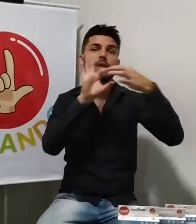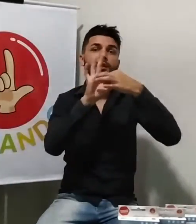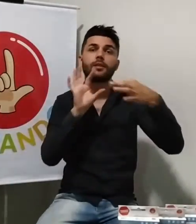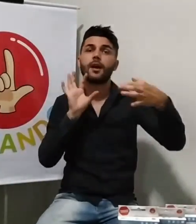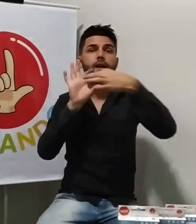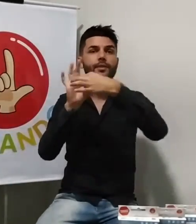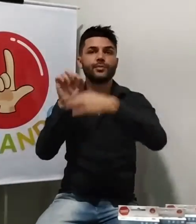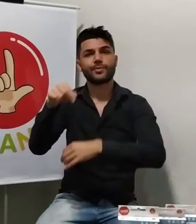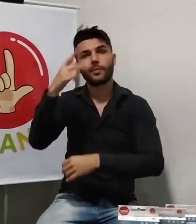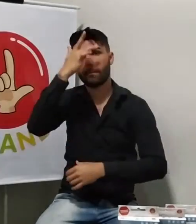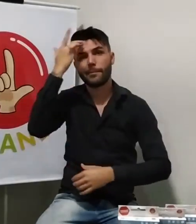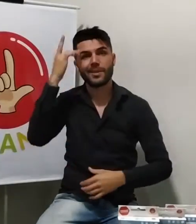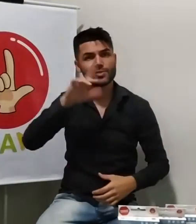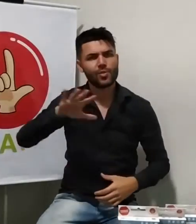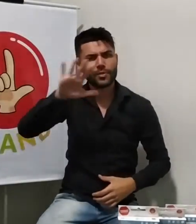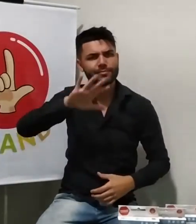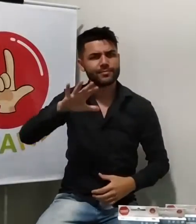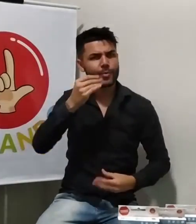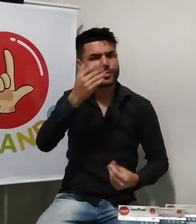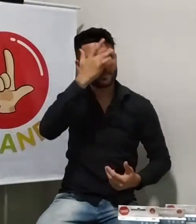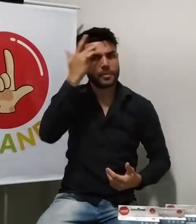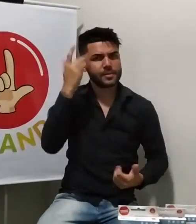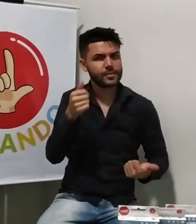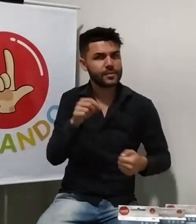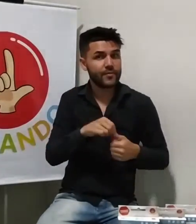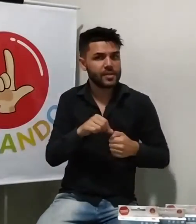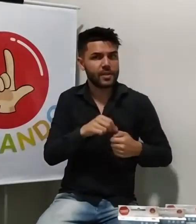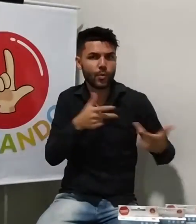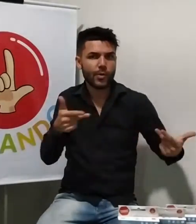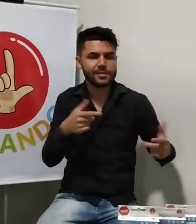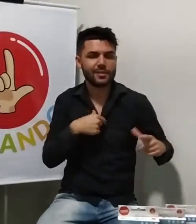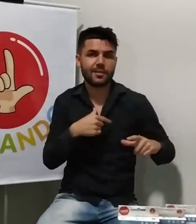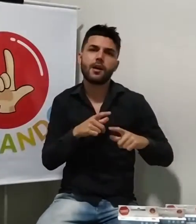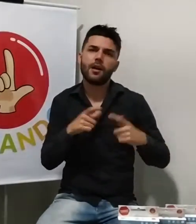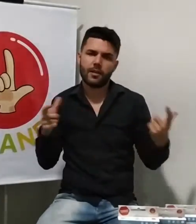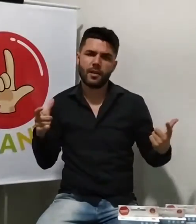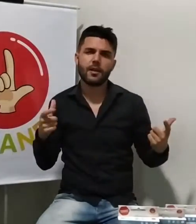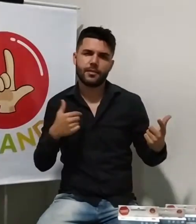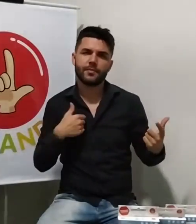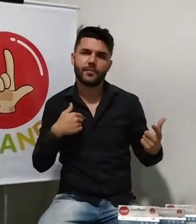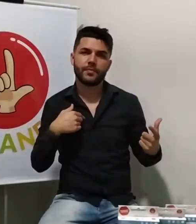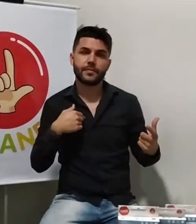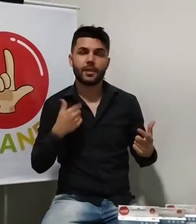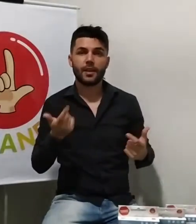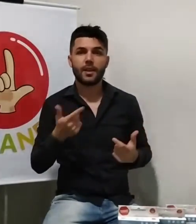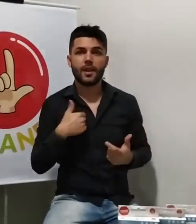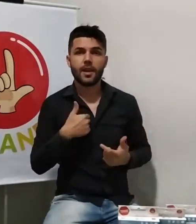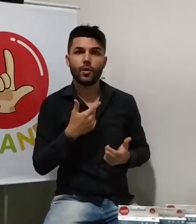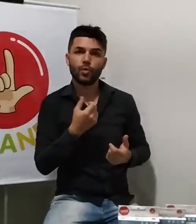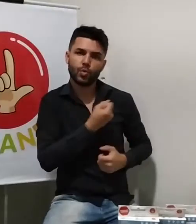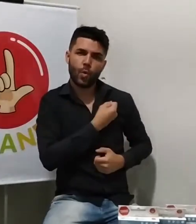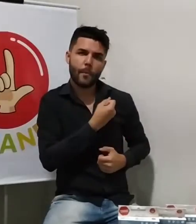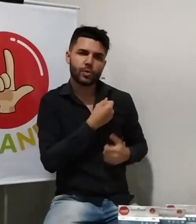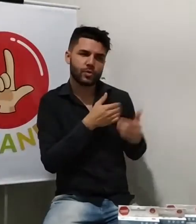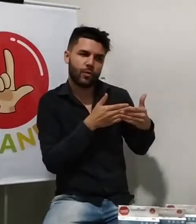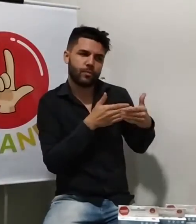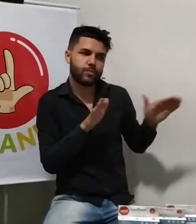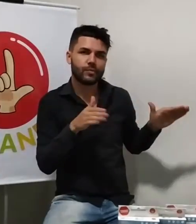conectar também com muita gente como você que já fez coisas grandes. Os números eu vou abrir no nosso estudo de caso, tá? Ficou pro estudo de caso.